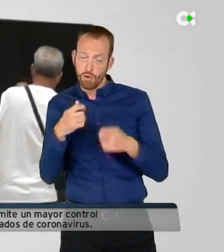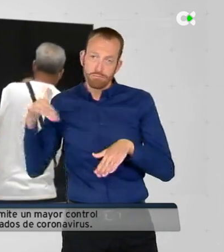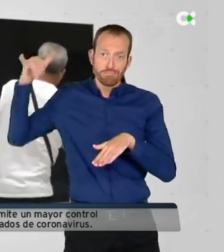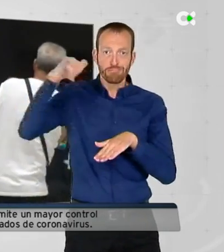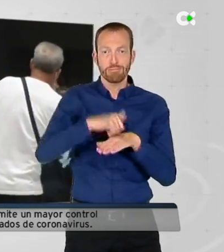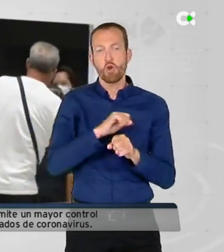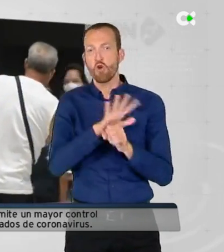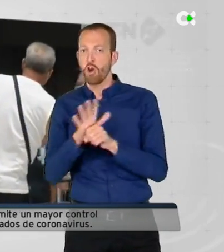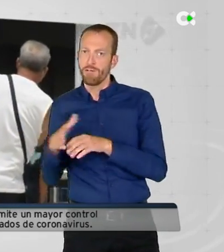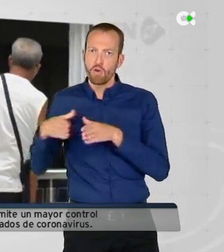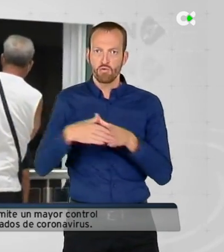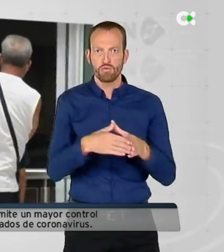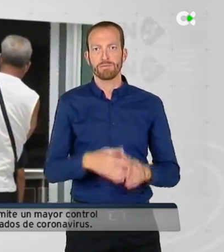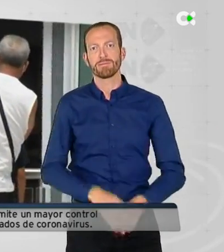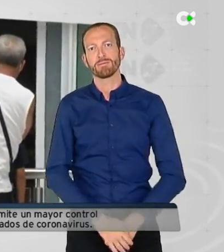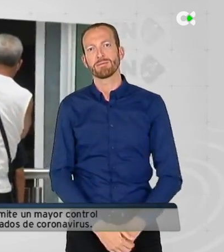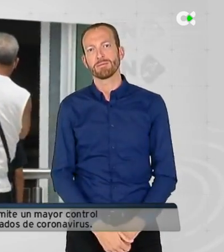de los casos importados de coronavirus.